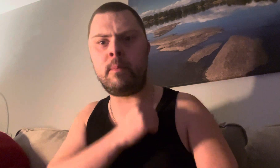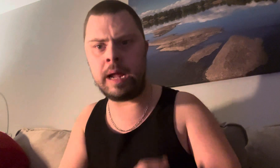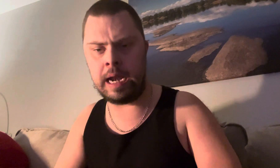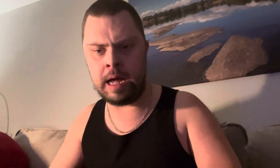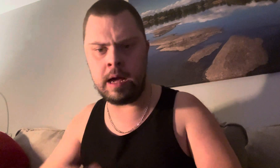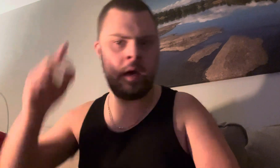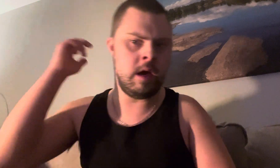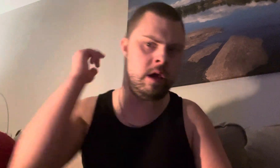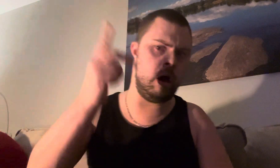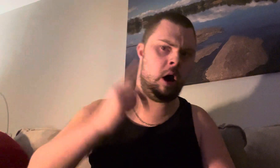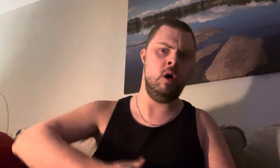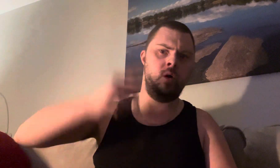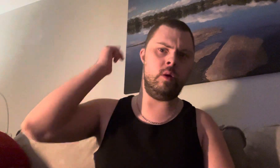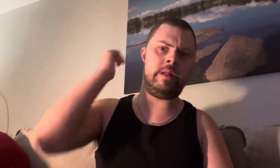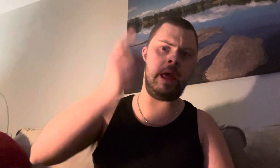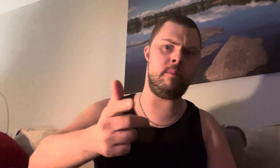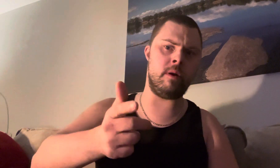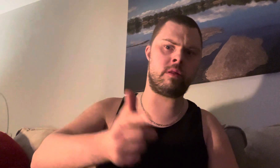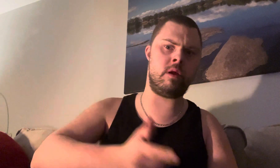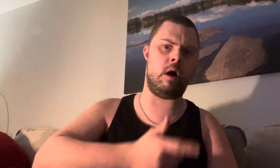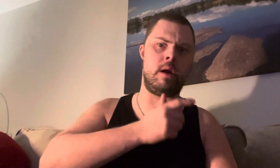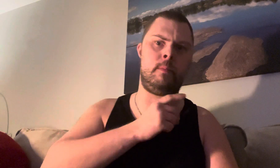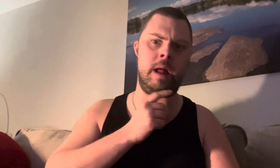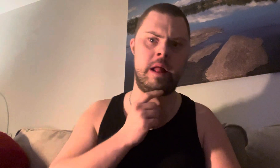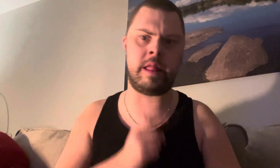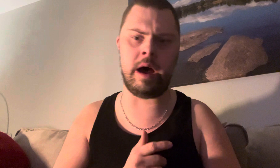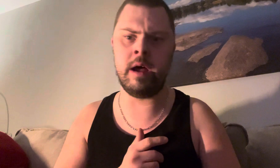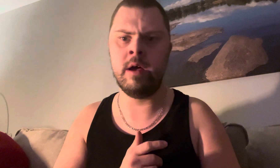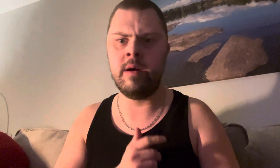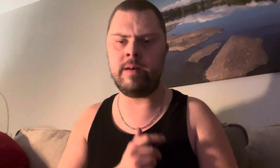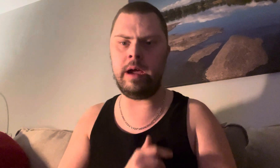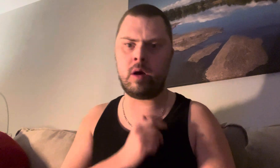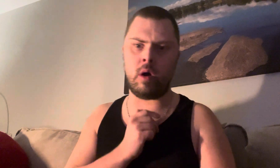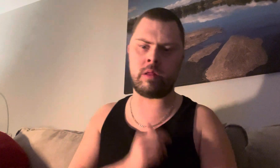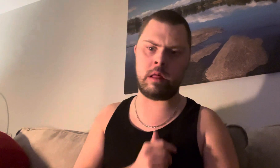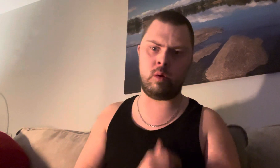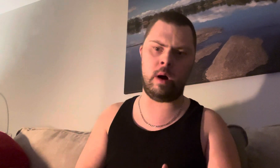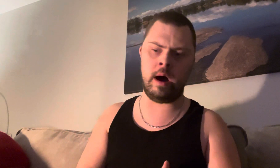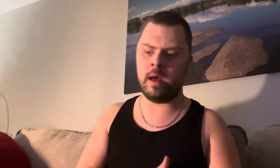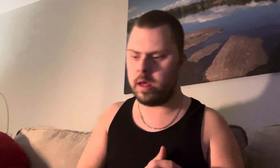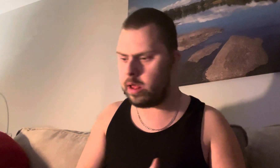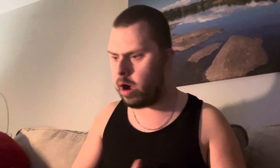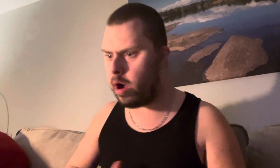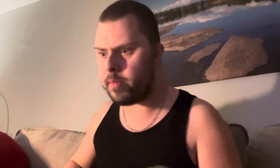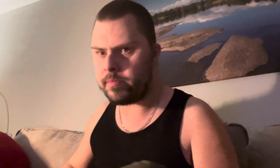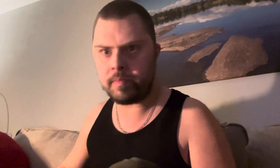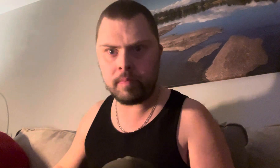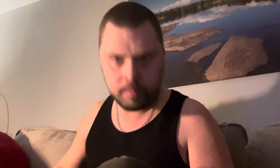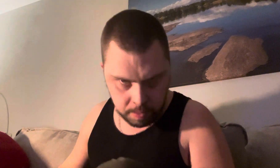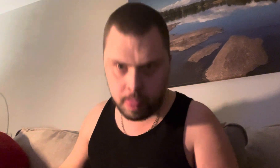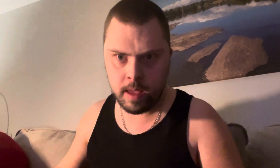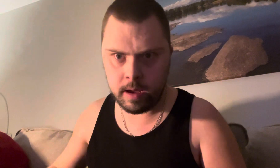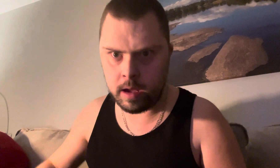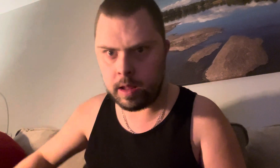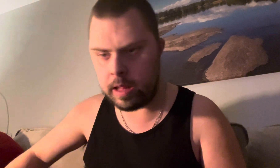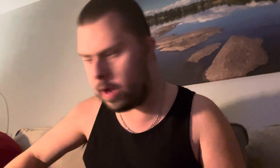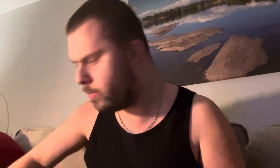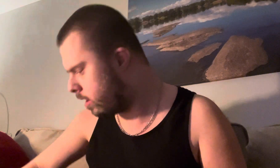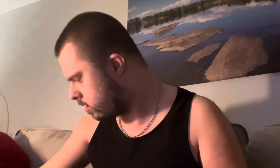april. Ja, det måste jag berätta för Kostas då. Ja, det är bra.